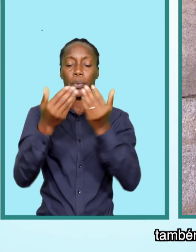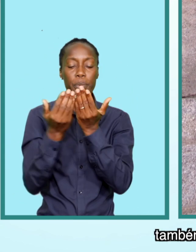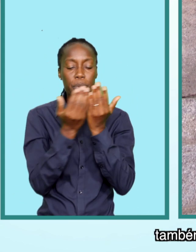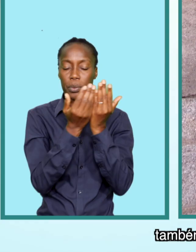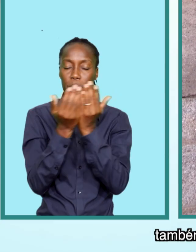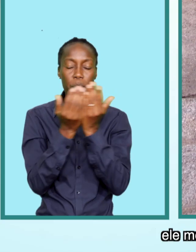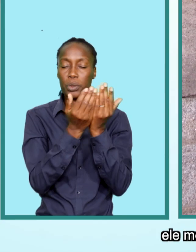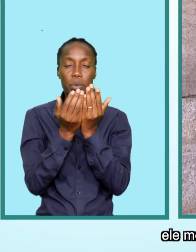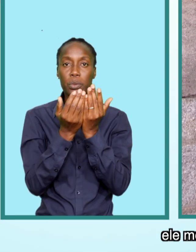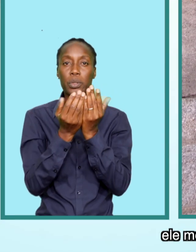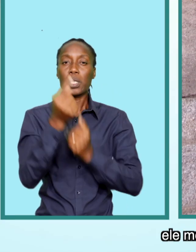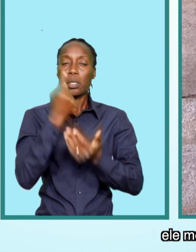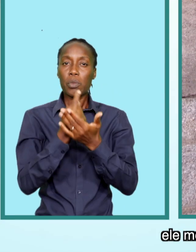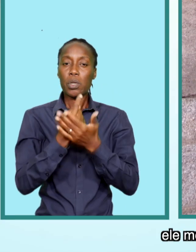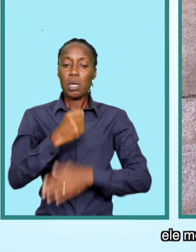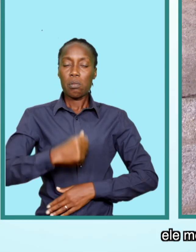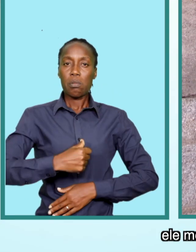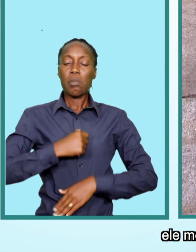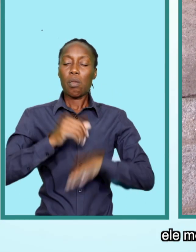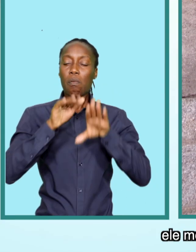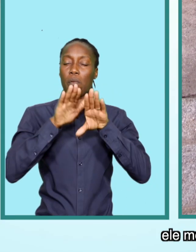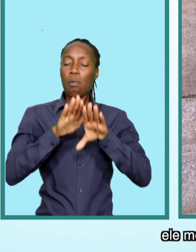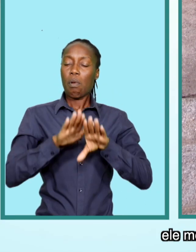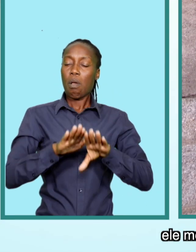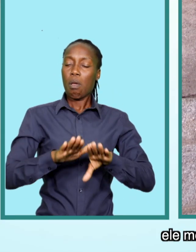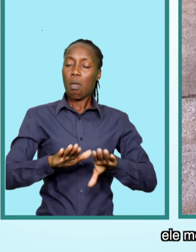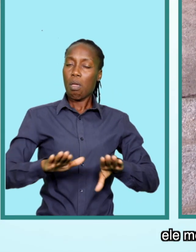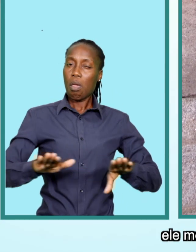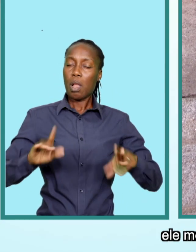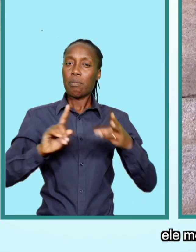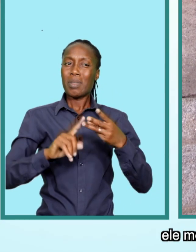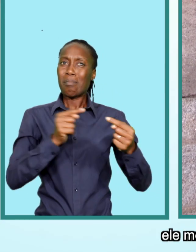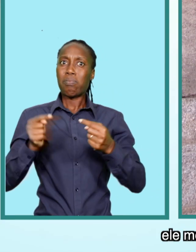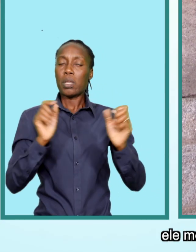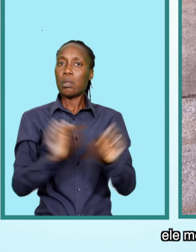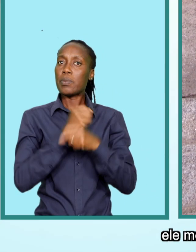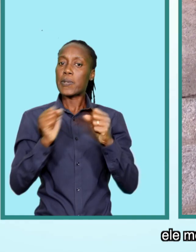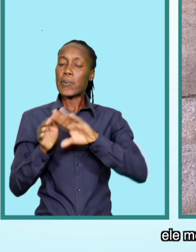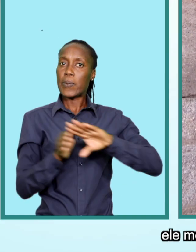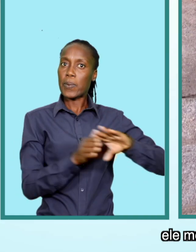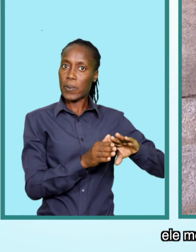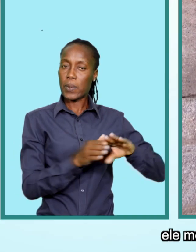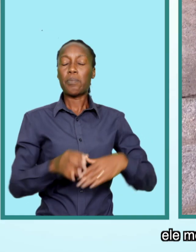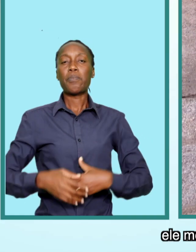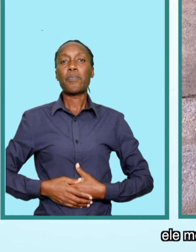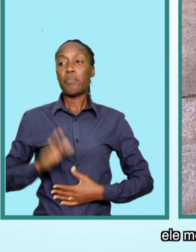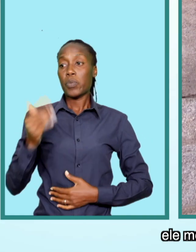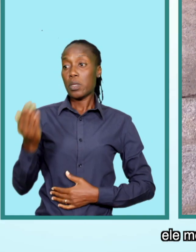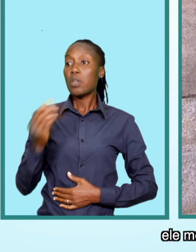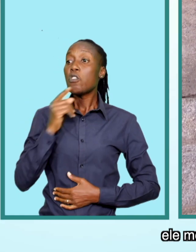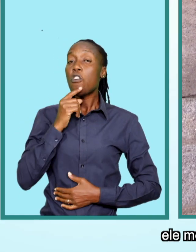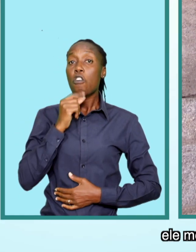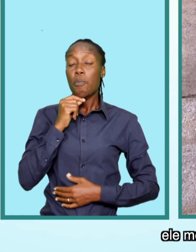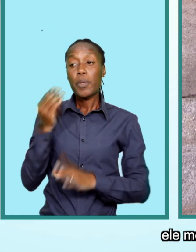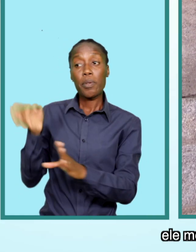de autismo. E ele me deu também conselhos, tipo conselhos